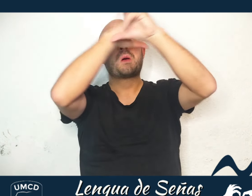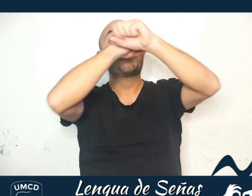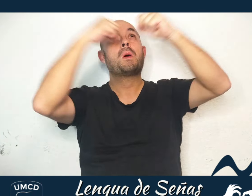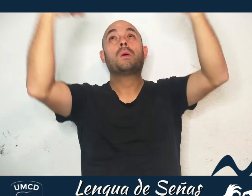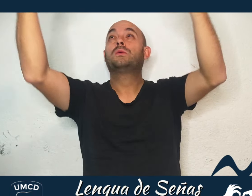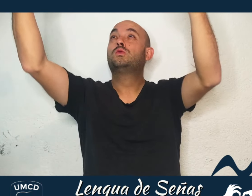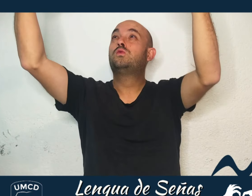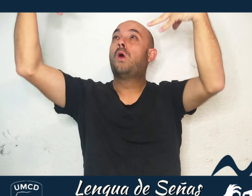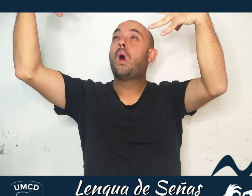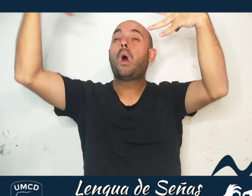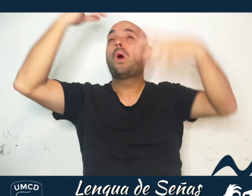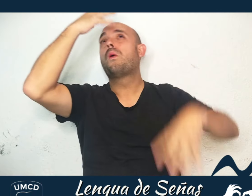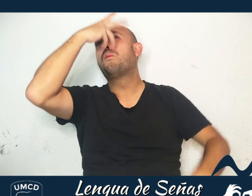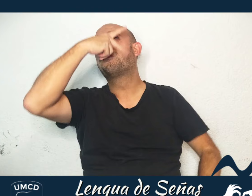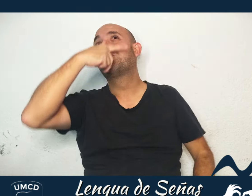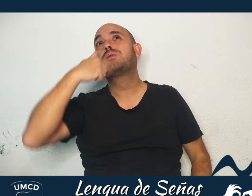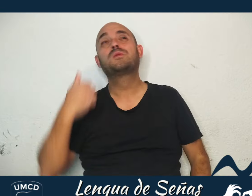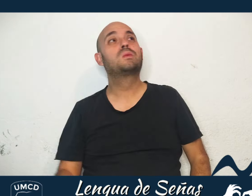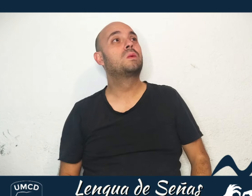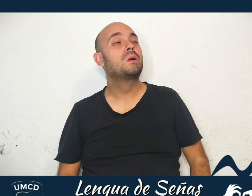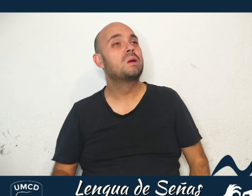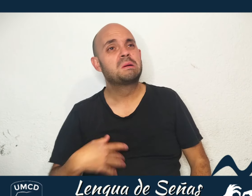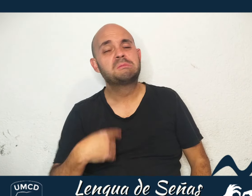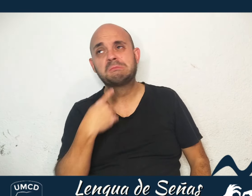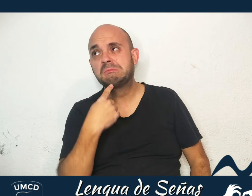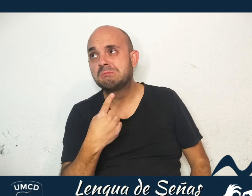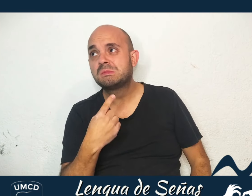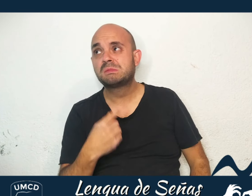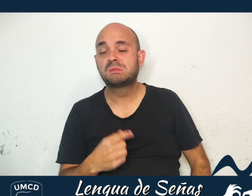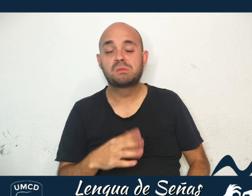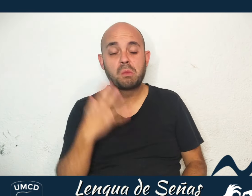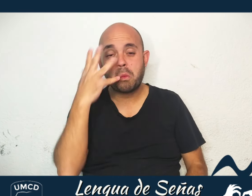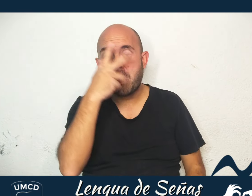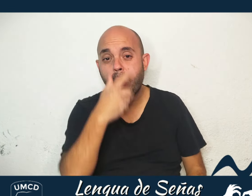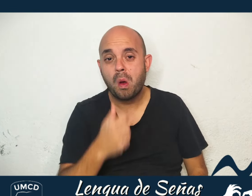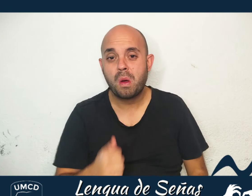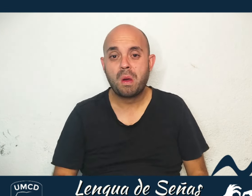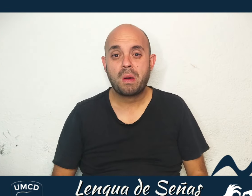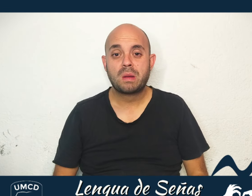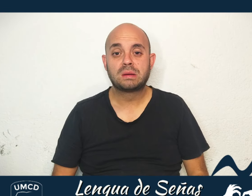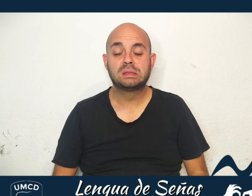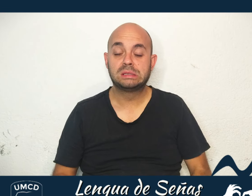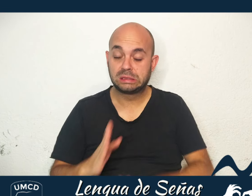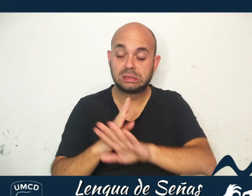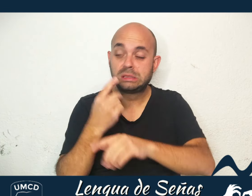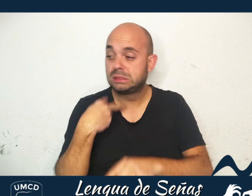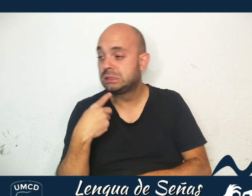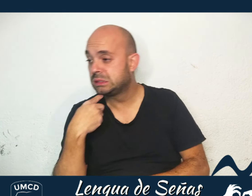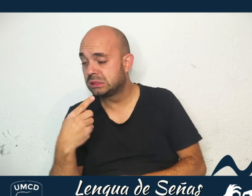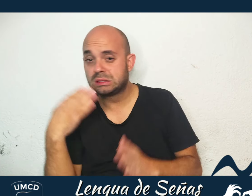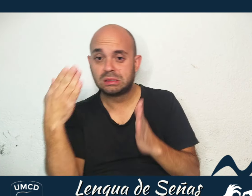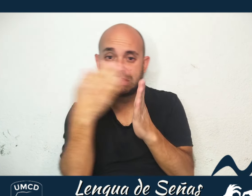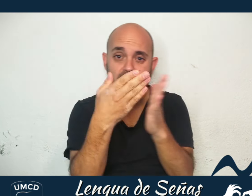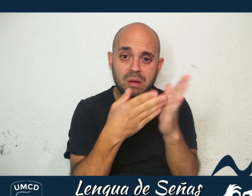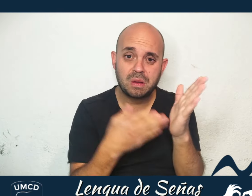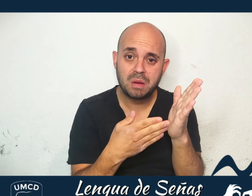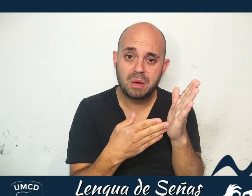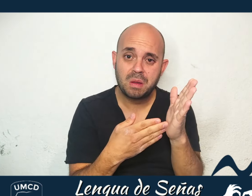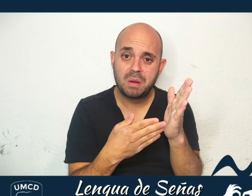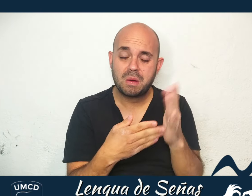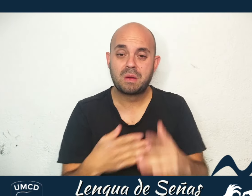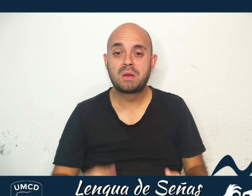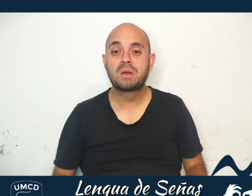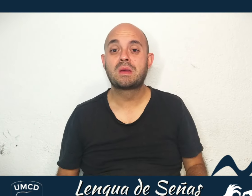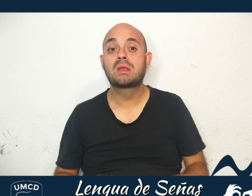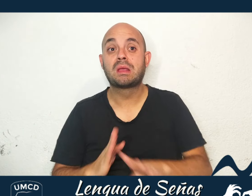la magnitud. Esto es lo que se conoce como el universo o el segundo cielo. Y la Biblia también hace referencia a ello. Pero